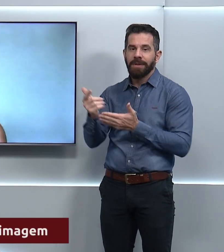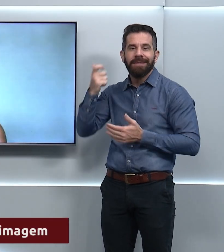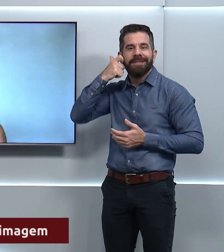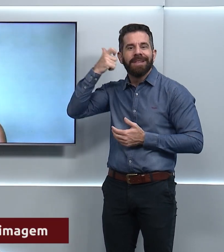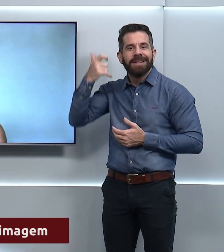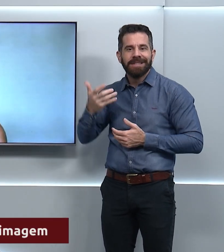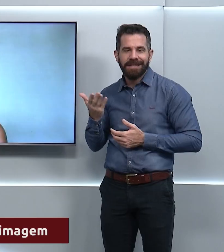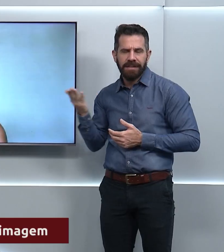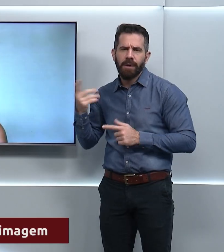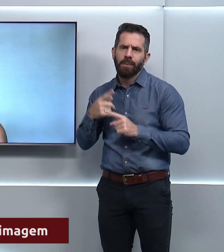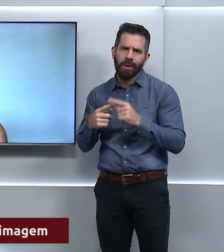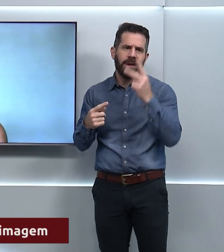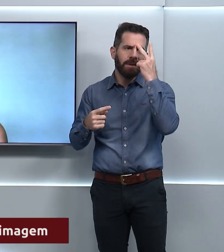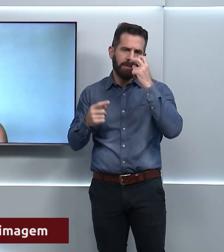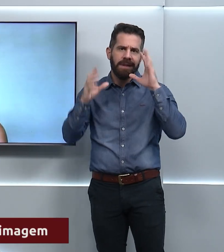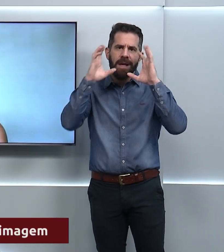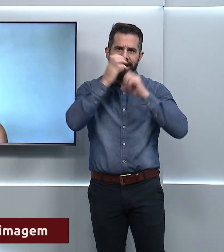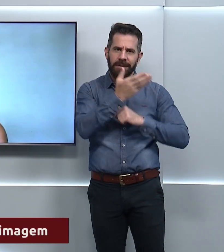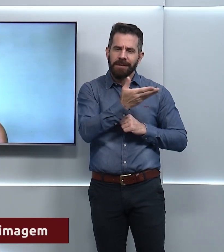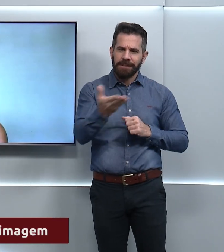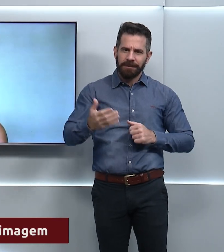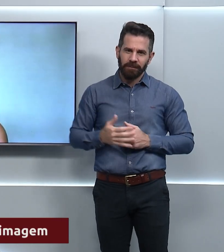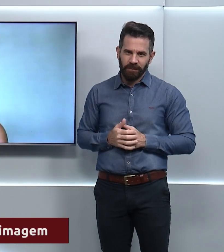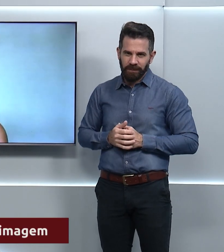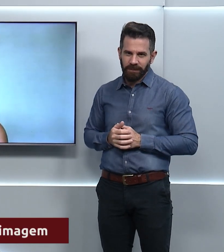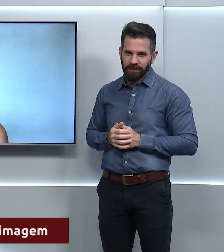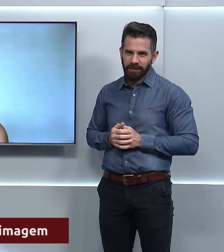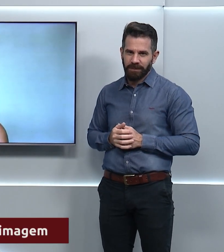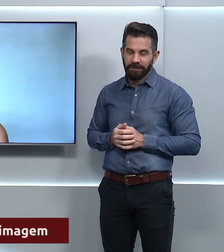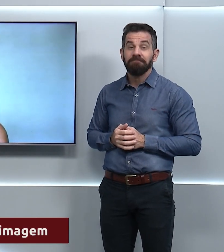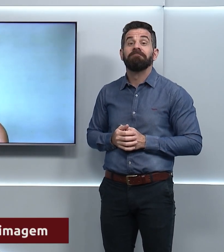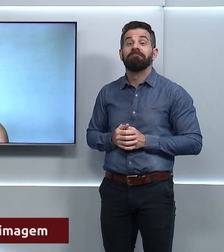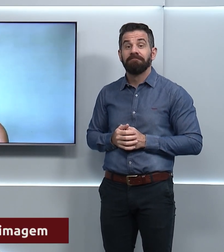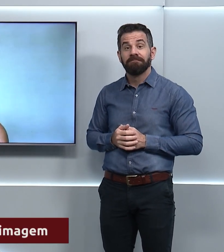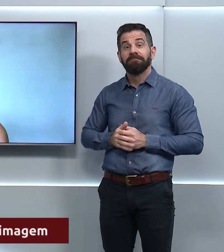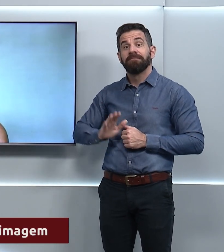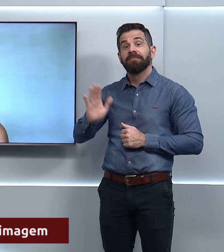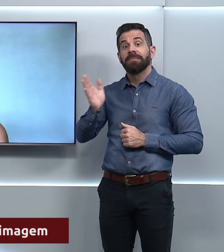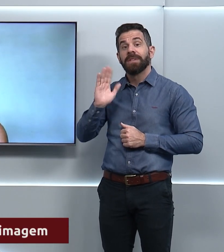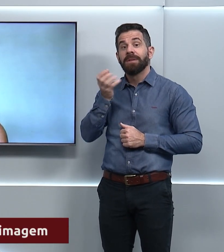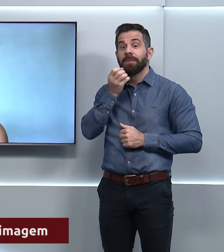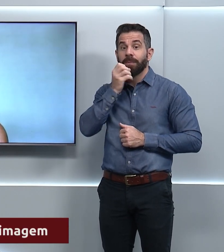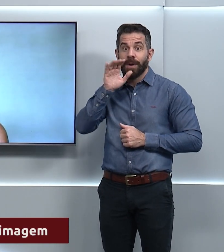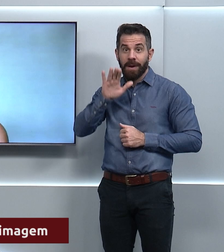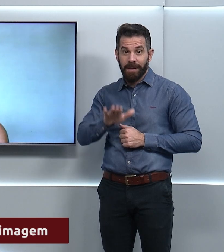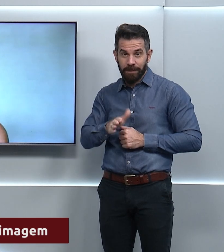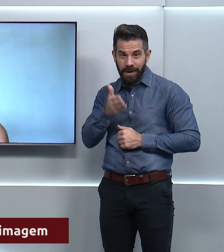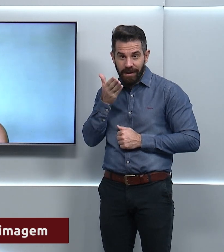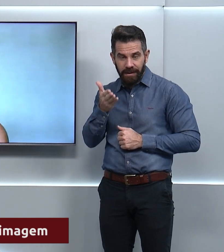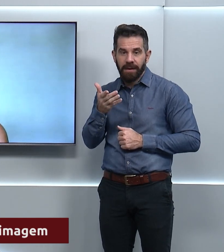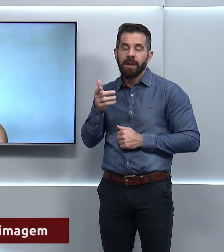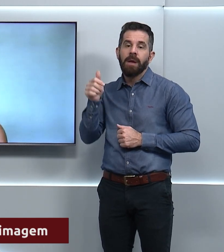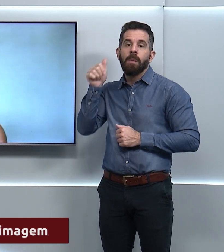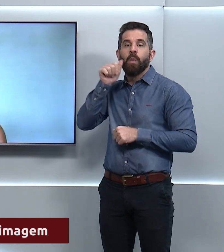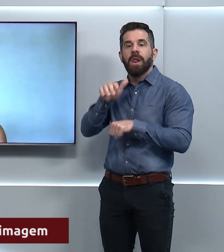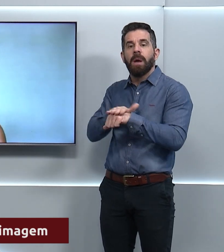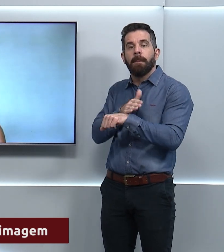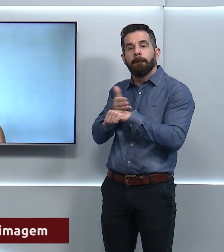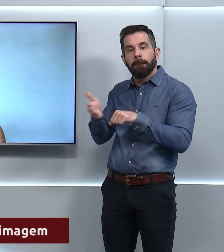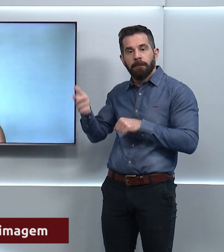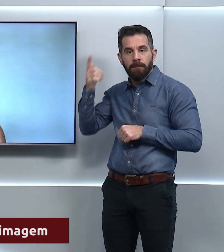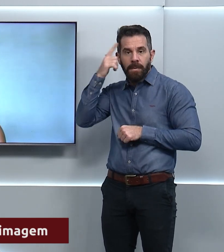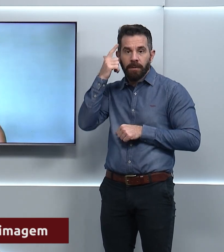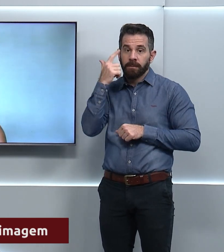descreva fisicamente para o nosso público cego de baixa visão. Boa tarde, eu sou uma mulher branca, cabelo e